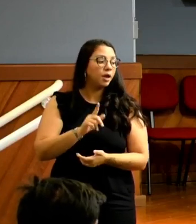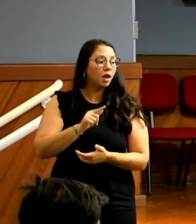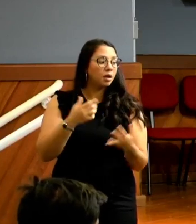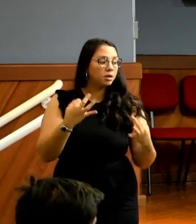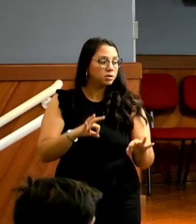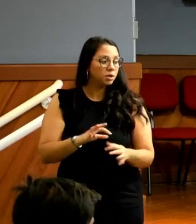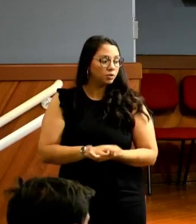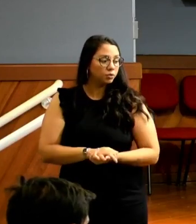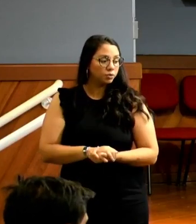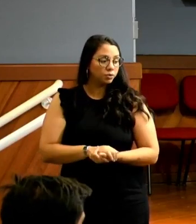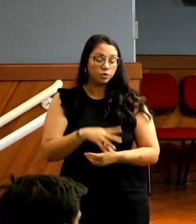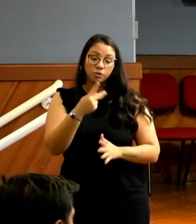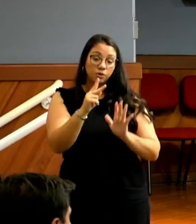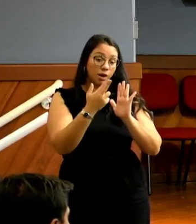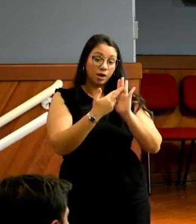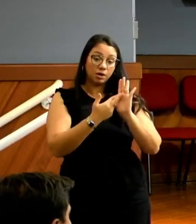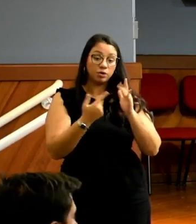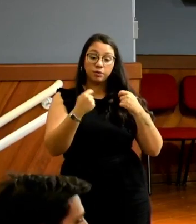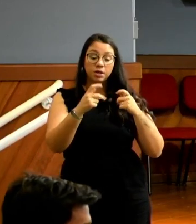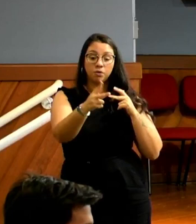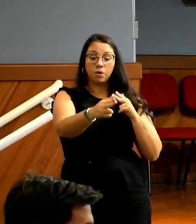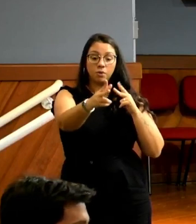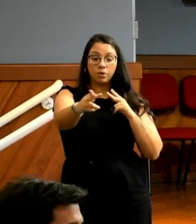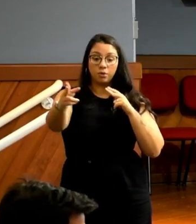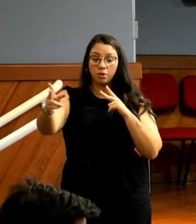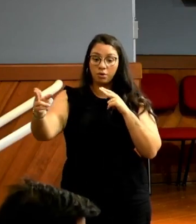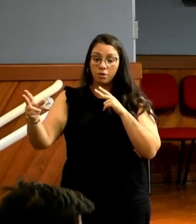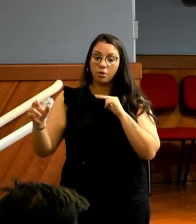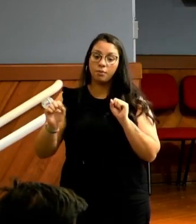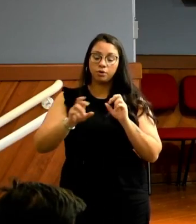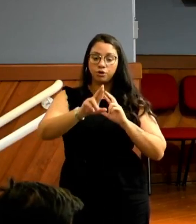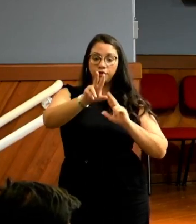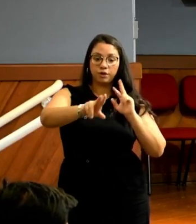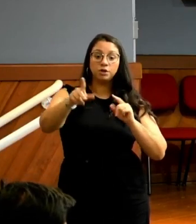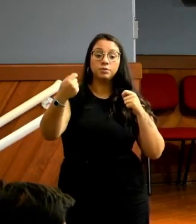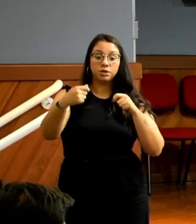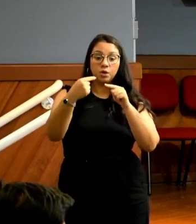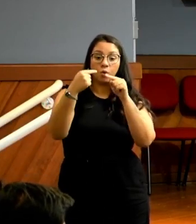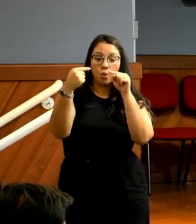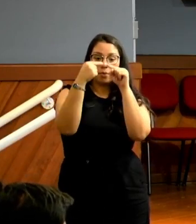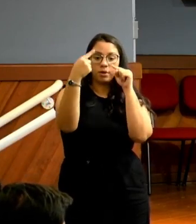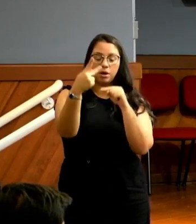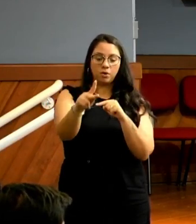Exatamente. E o seu manual não precisa ser igual ao meu, não precisa ser igual ao da Roberta, não precisa ser igual de ninguém. Ele tem que fazer sentido para a sua.